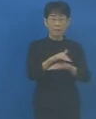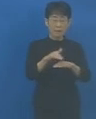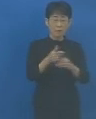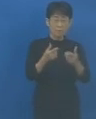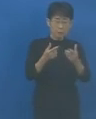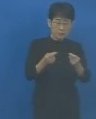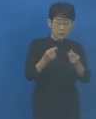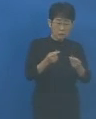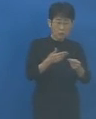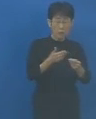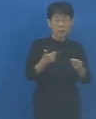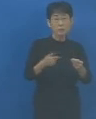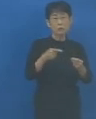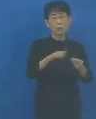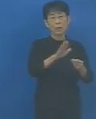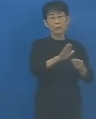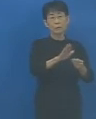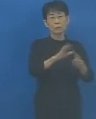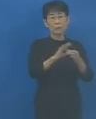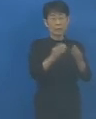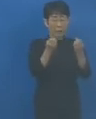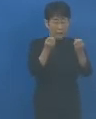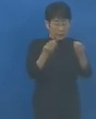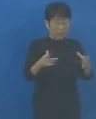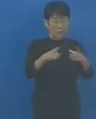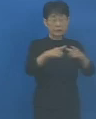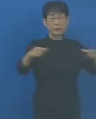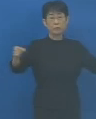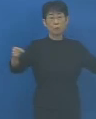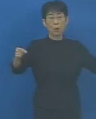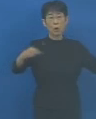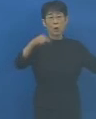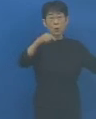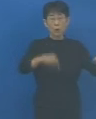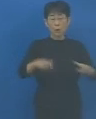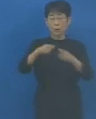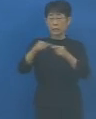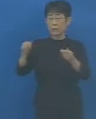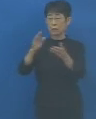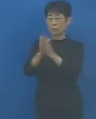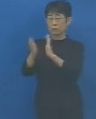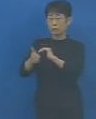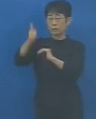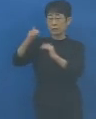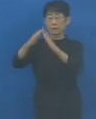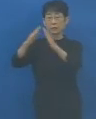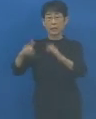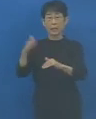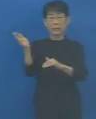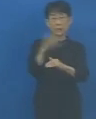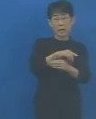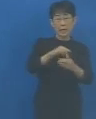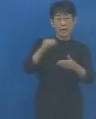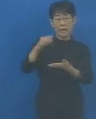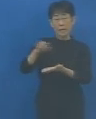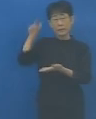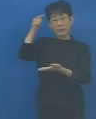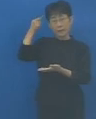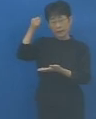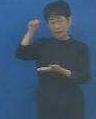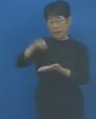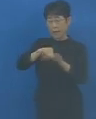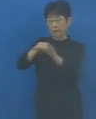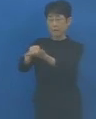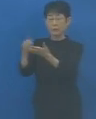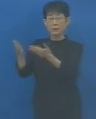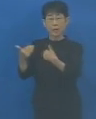。そういう意味で新しい日本を全国知事会で提案をし、リードしていくためにも私たちは行